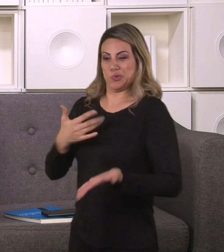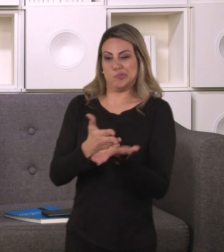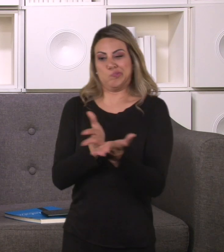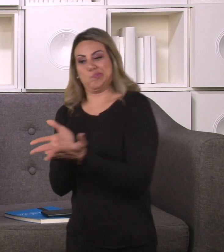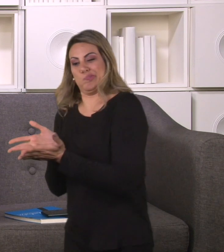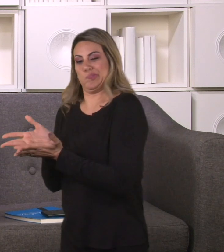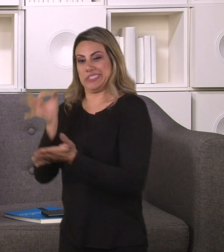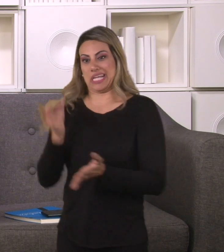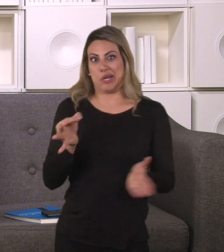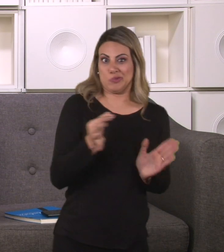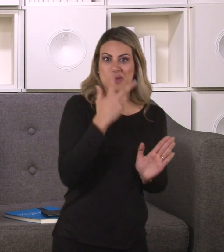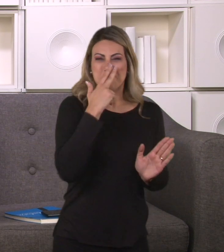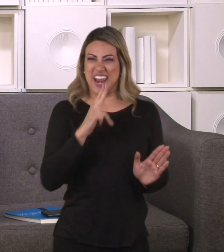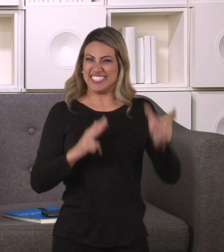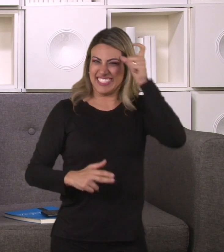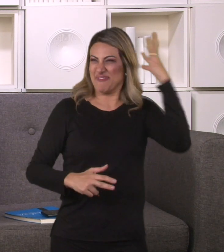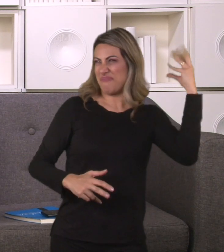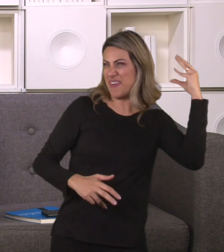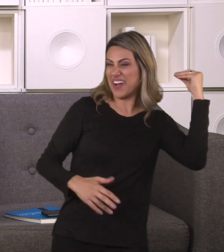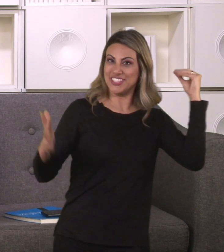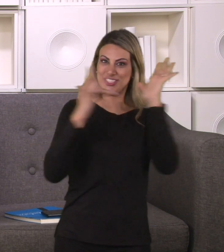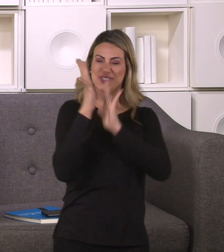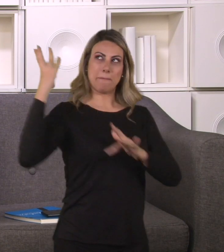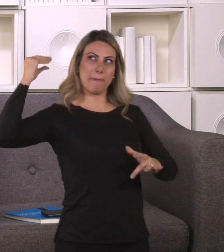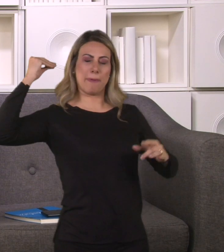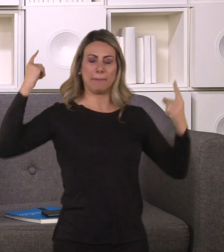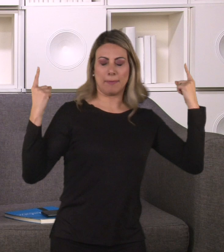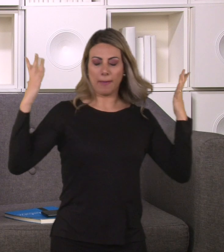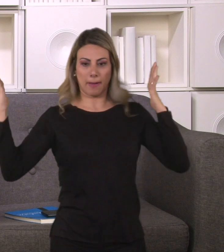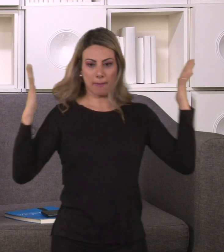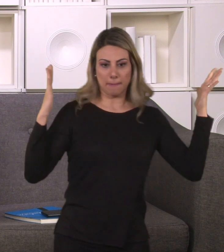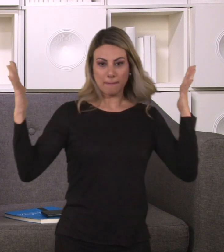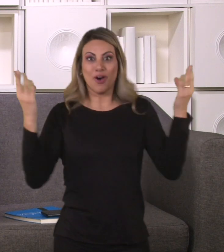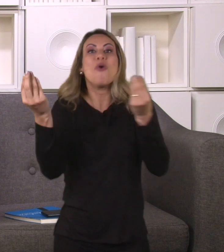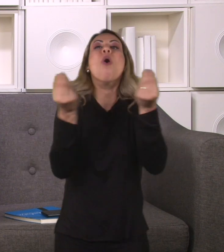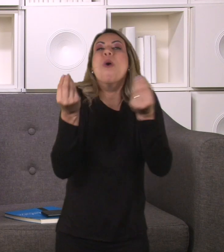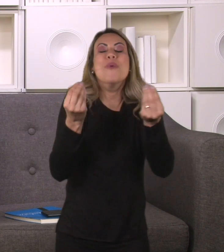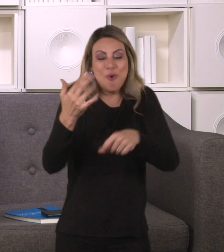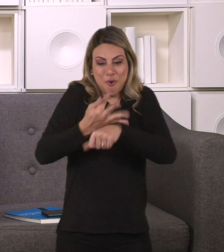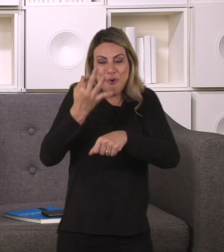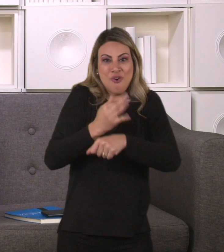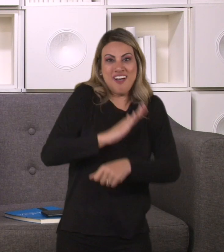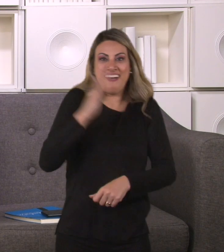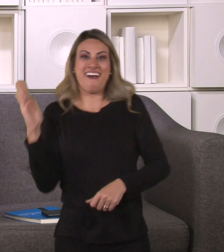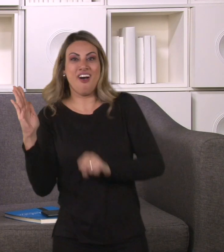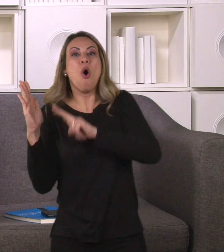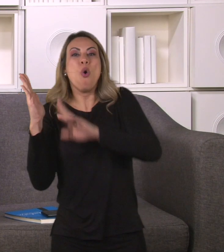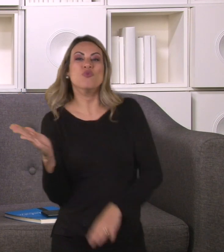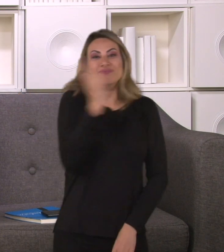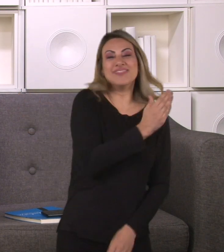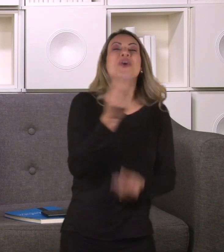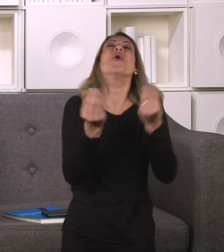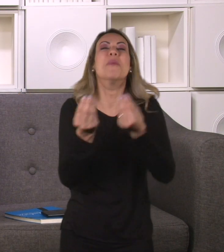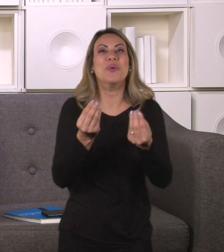besteira? Como é que você lida com isso daí? Se você puder contar para o seu grupo, seria uma conversa muito interessante. Não